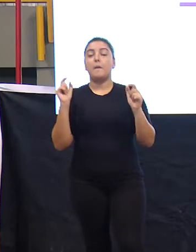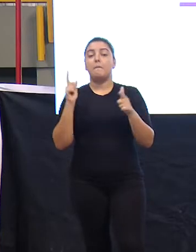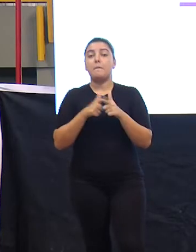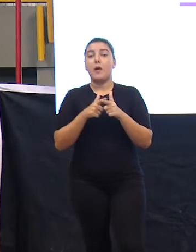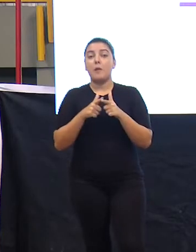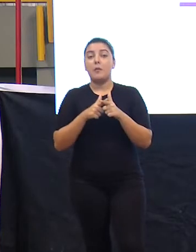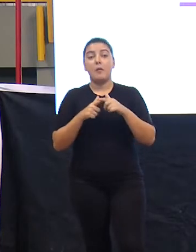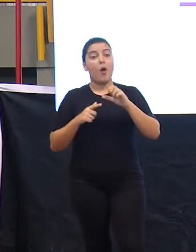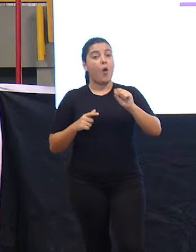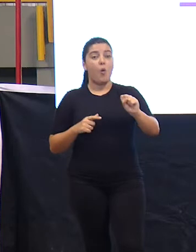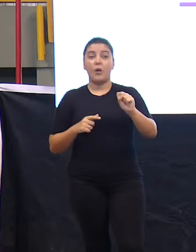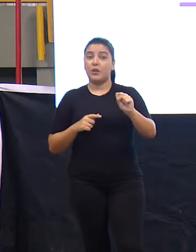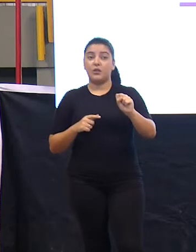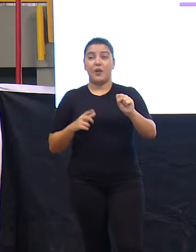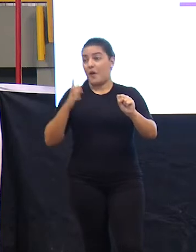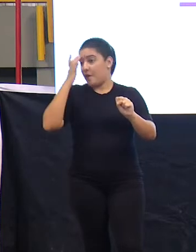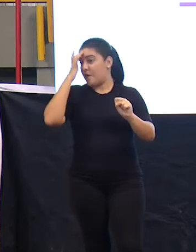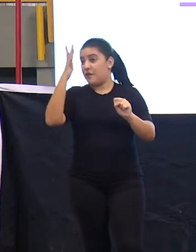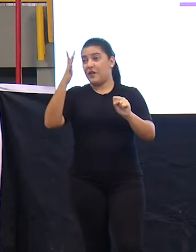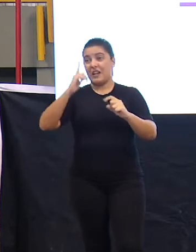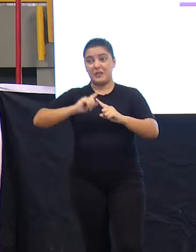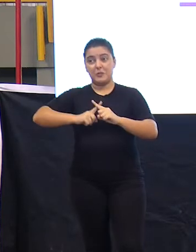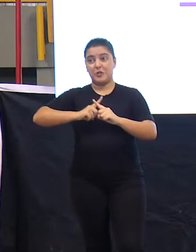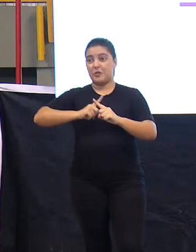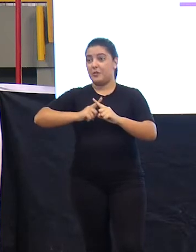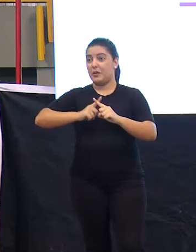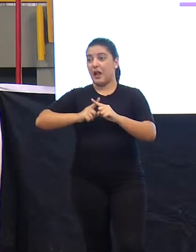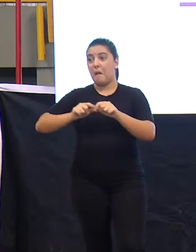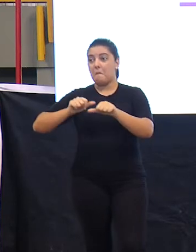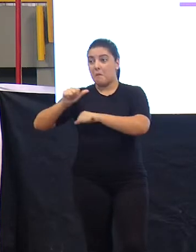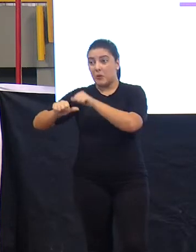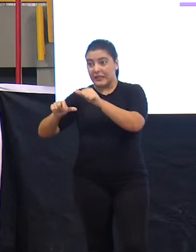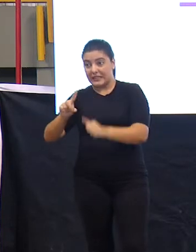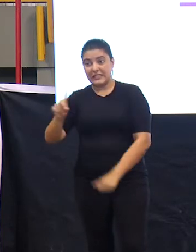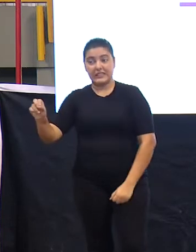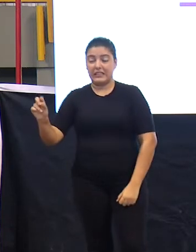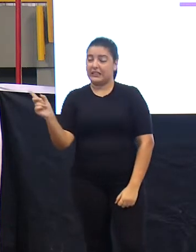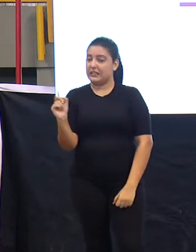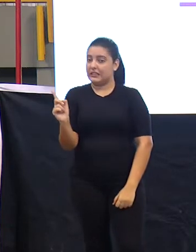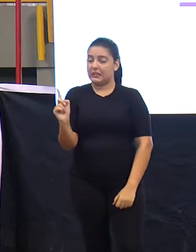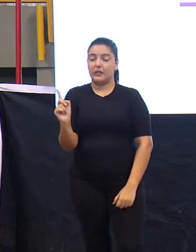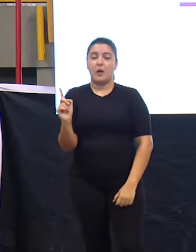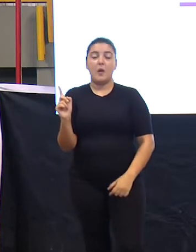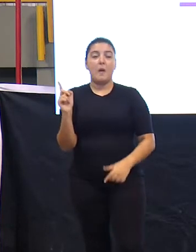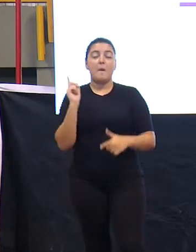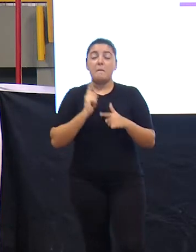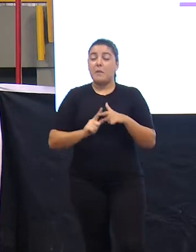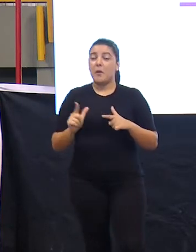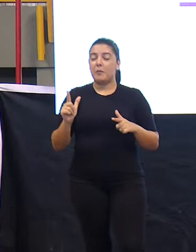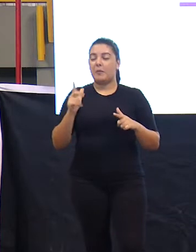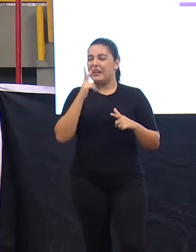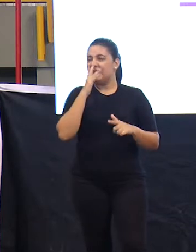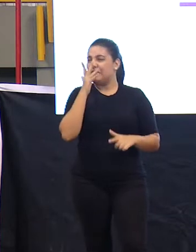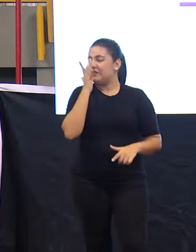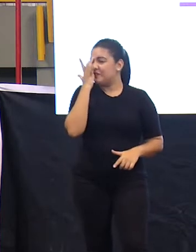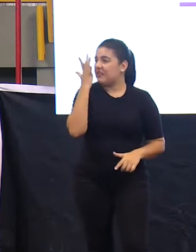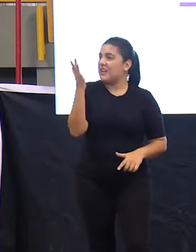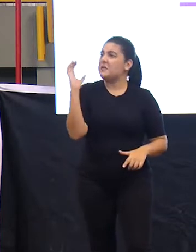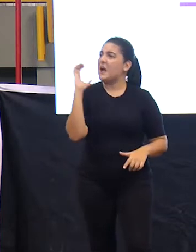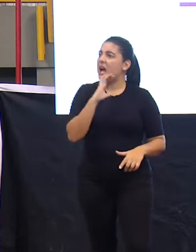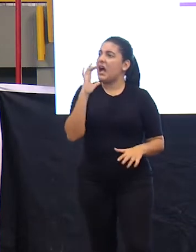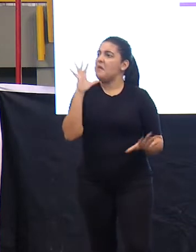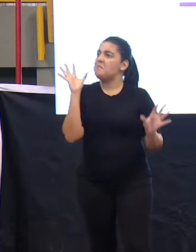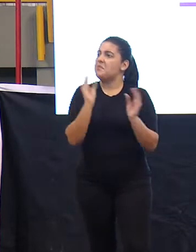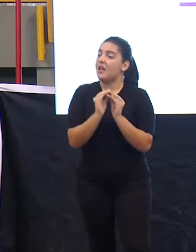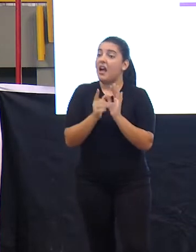o 8 não é um número fácil para ele virar 100. O problema é que o 8 não é aquele número bem facinho, como eu